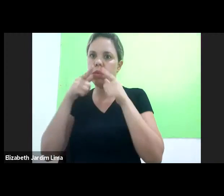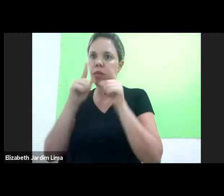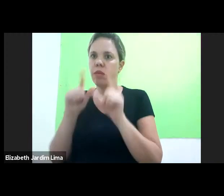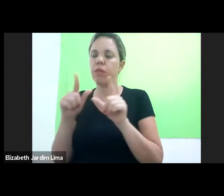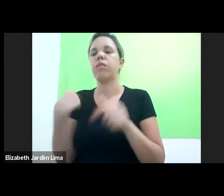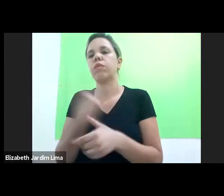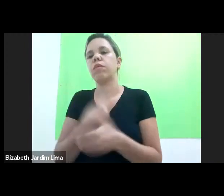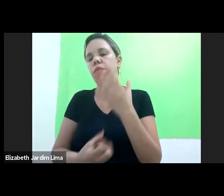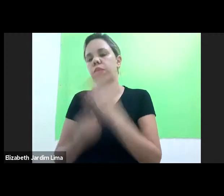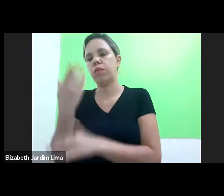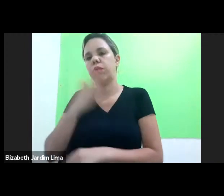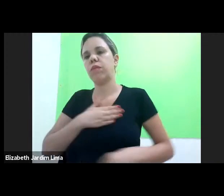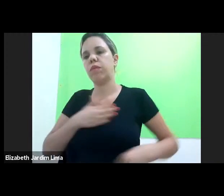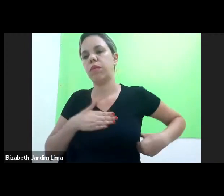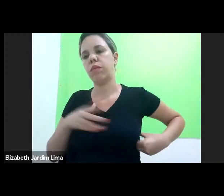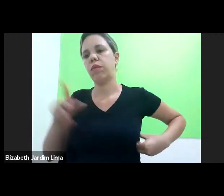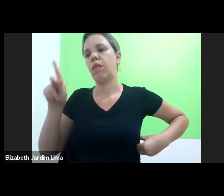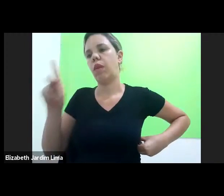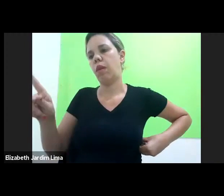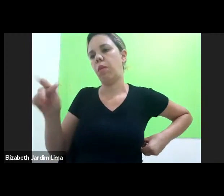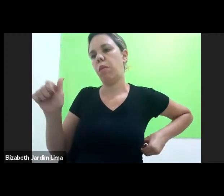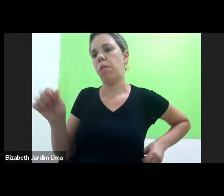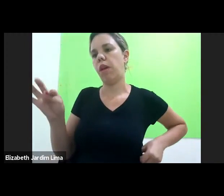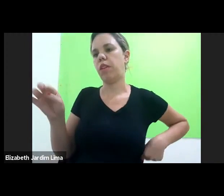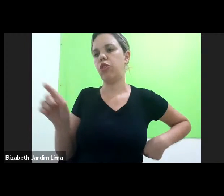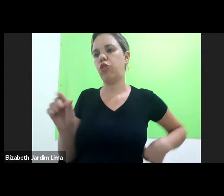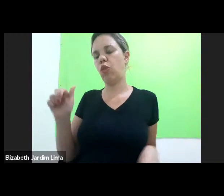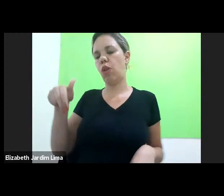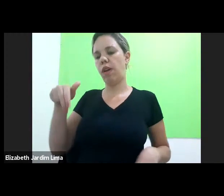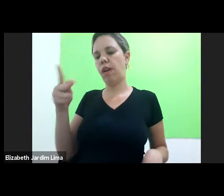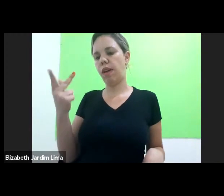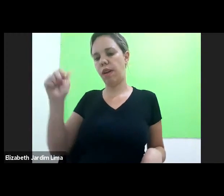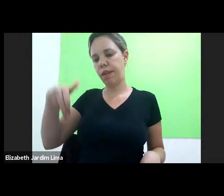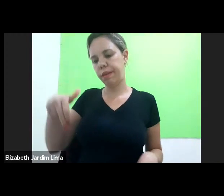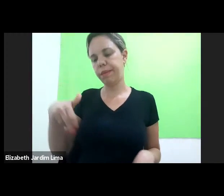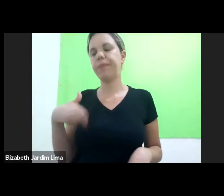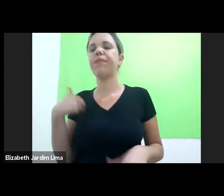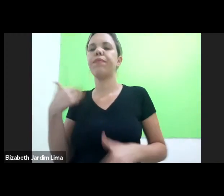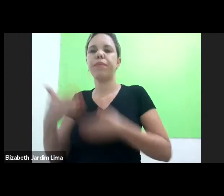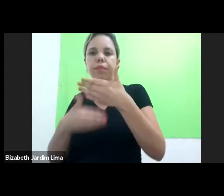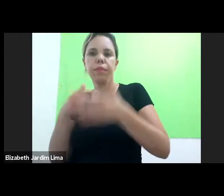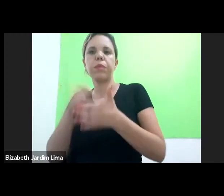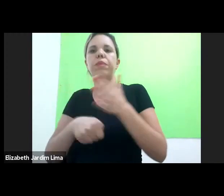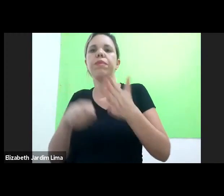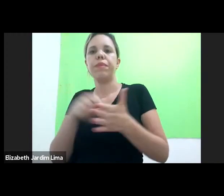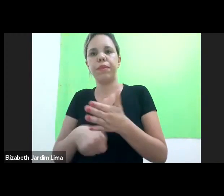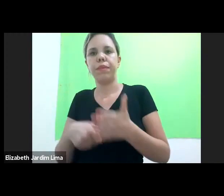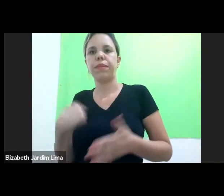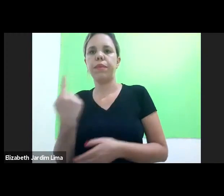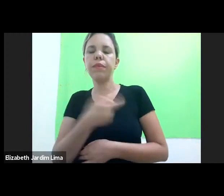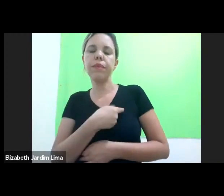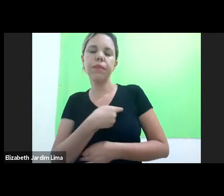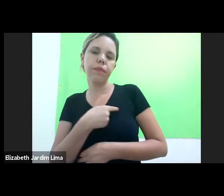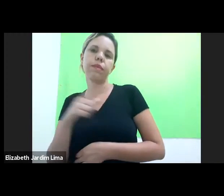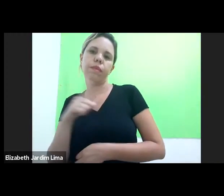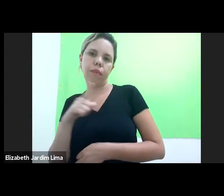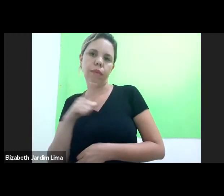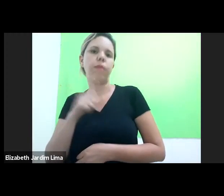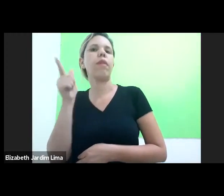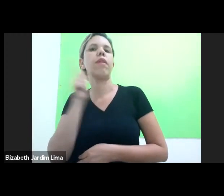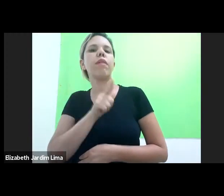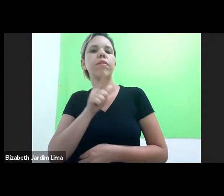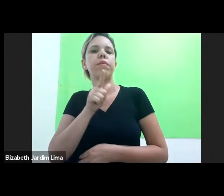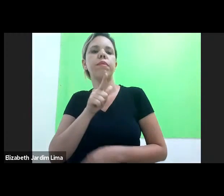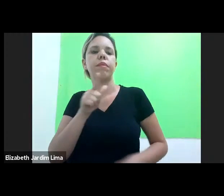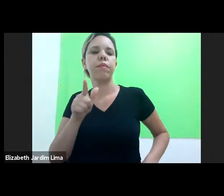que no meu caso é o Pachorrã. Mas, através de um processo de luta, nós temos conseguido